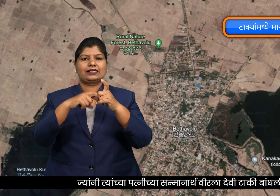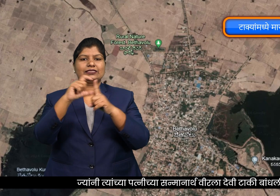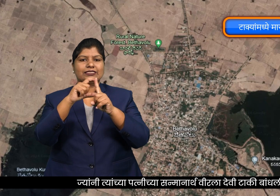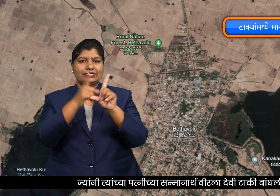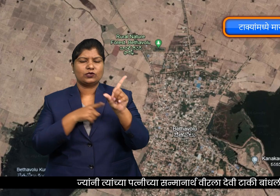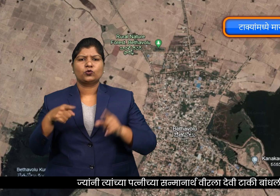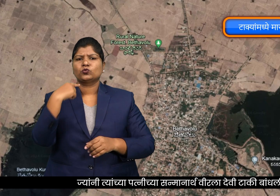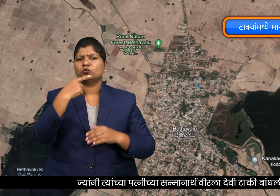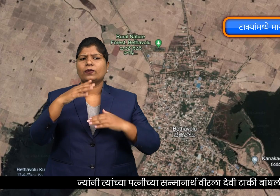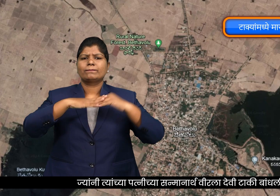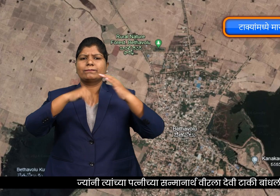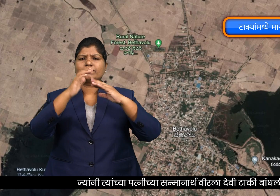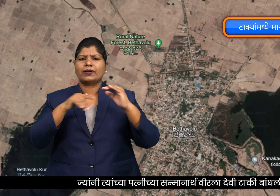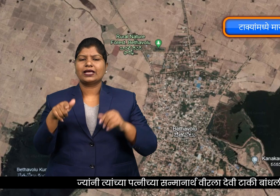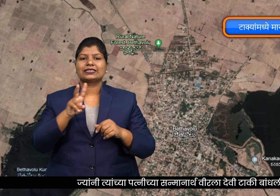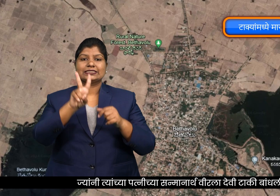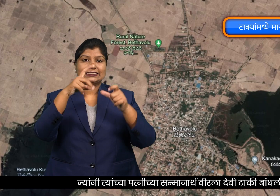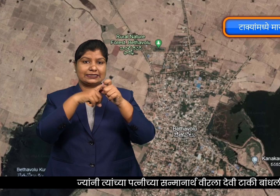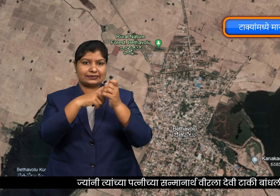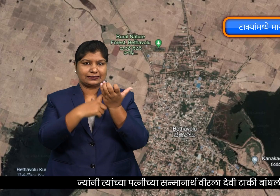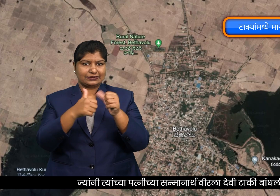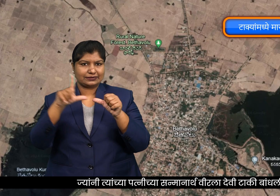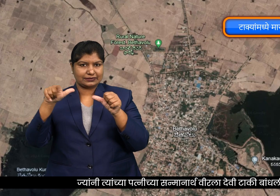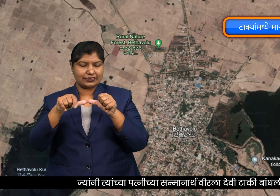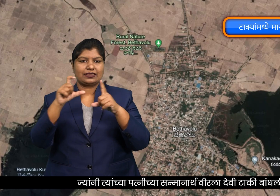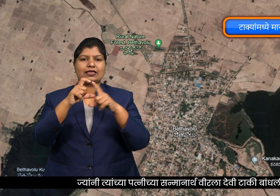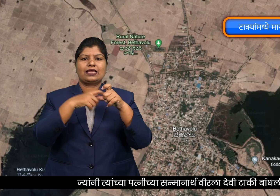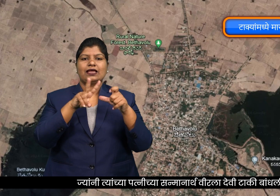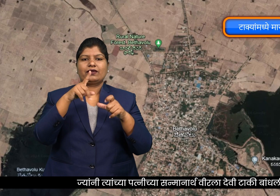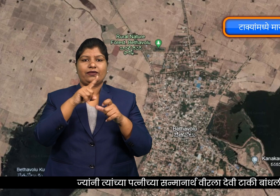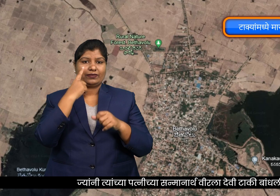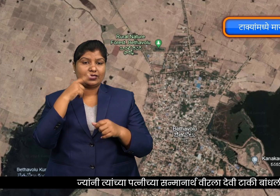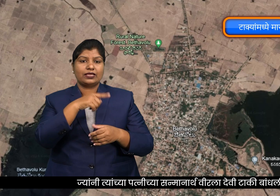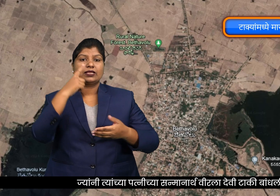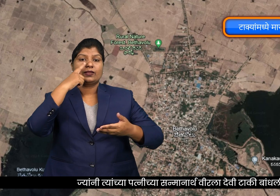ज्यांनी त्याच्या पत्नीच्या सन्मानार्थ वीराला देवी टाकी बांधली.